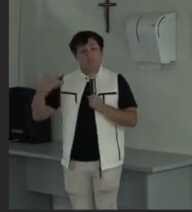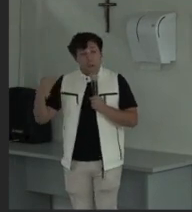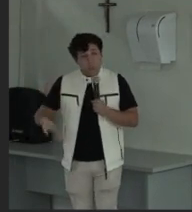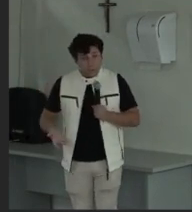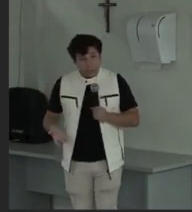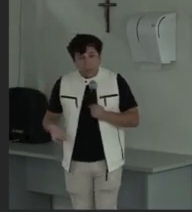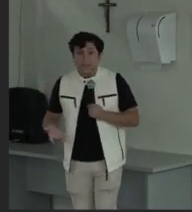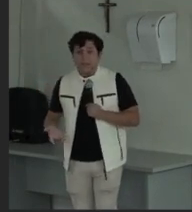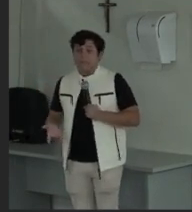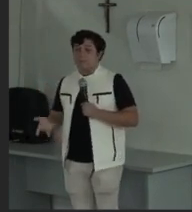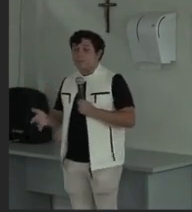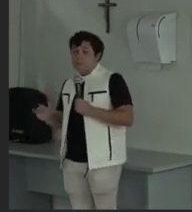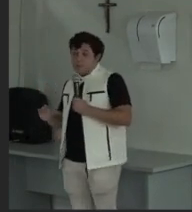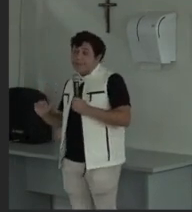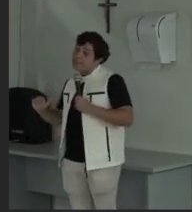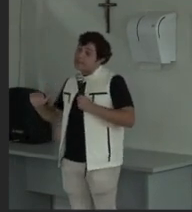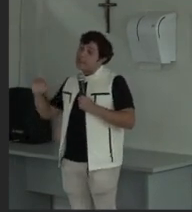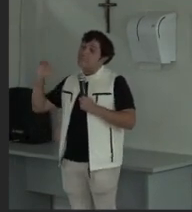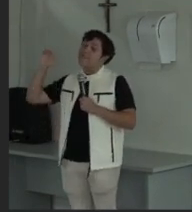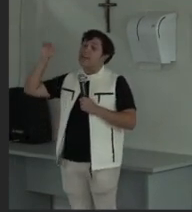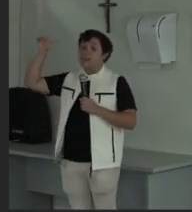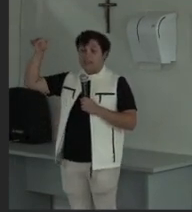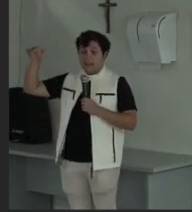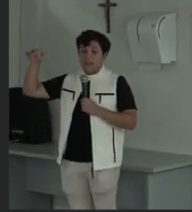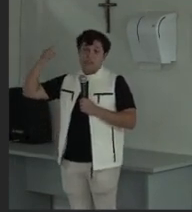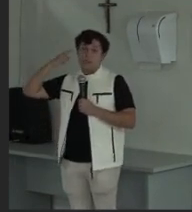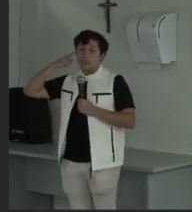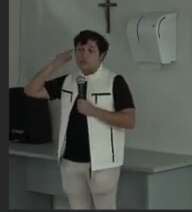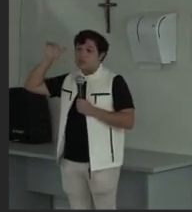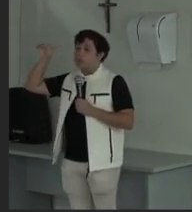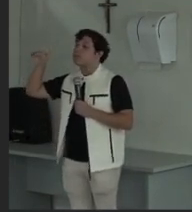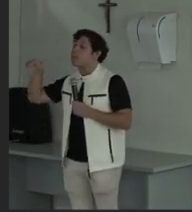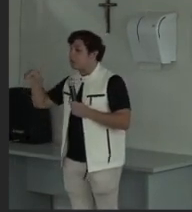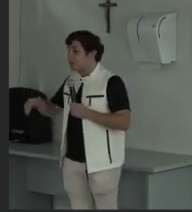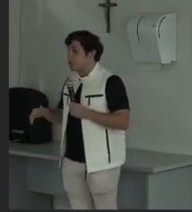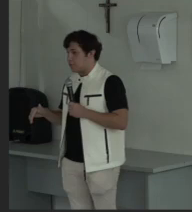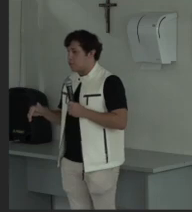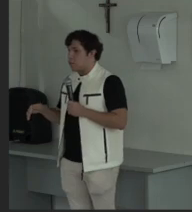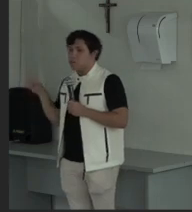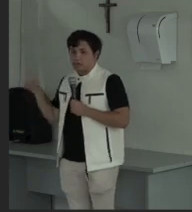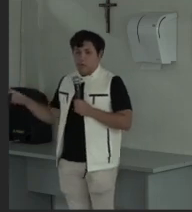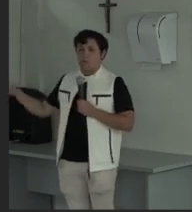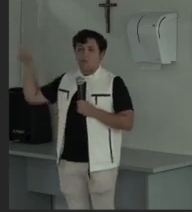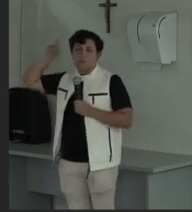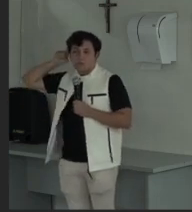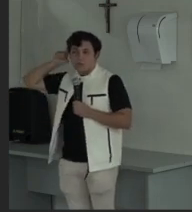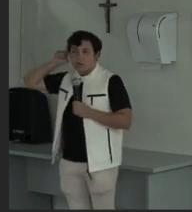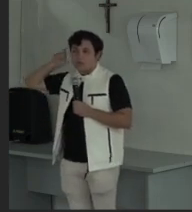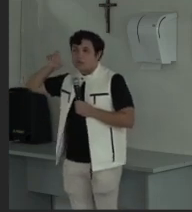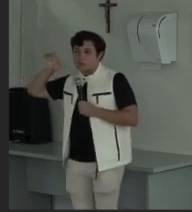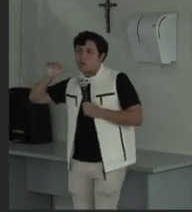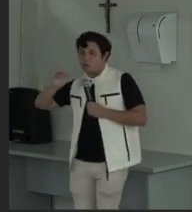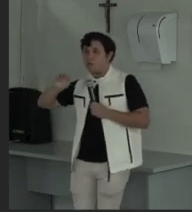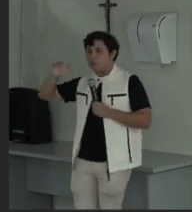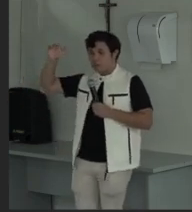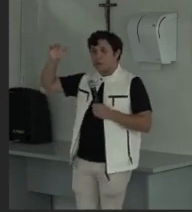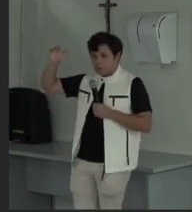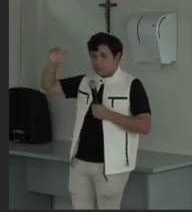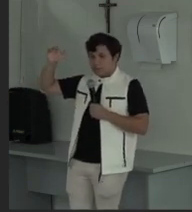con hipoacusia es una persona que tiene nivel de audición disminuido. le ponemos un aparatito y sube un poquito más.